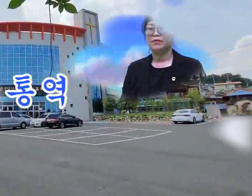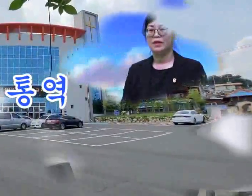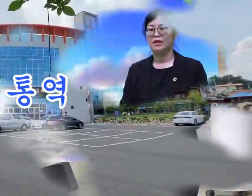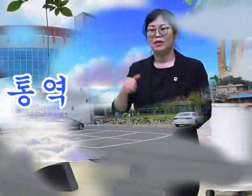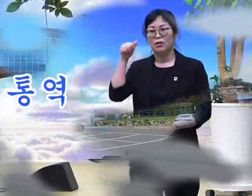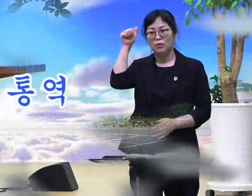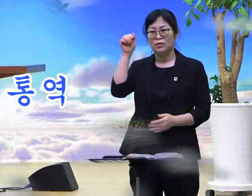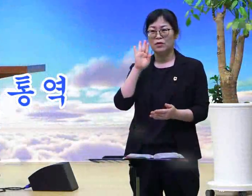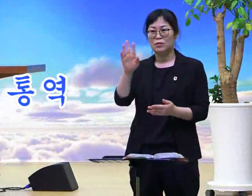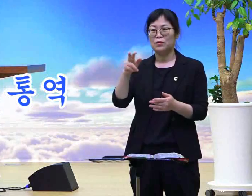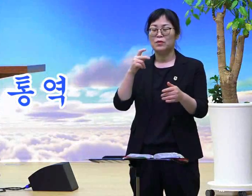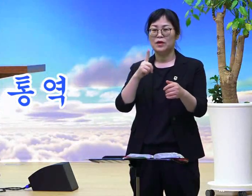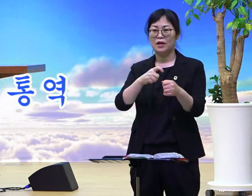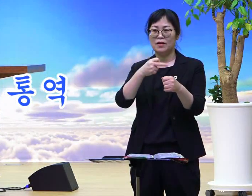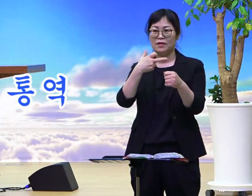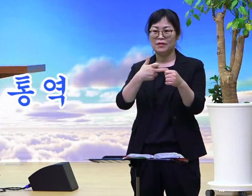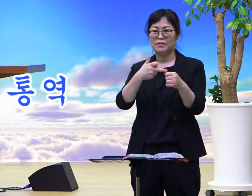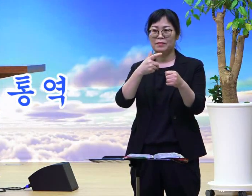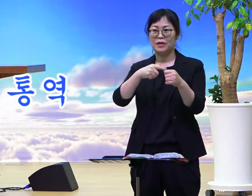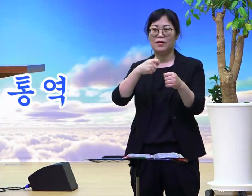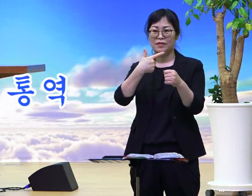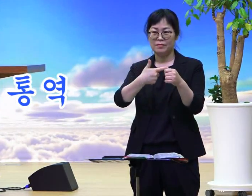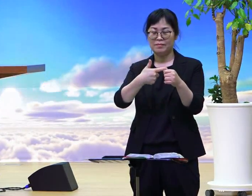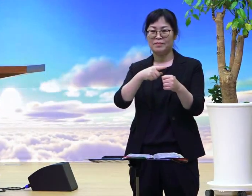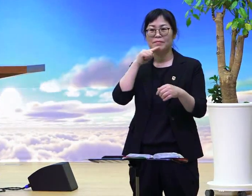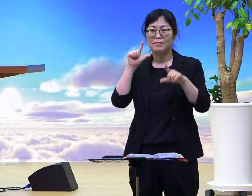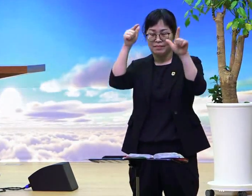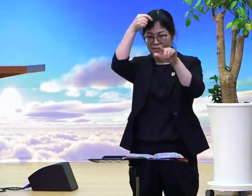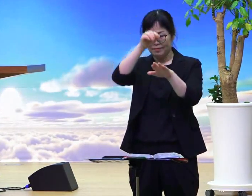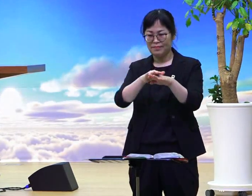오순절 후 16번째 주일 예배를 드리겠습니다.